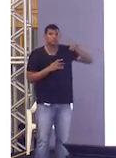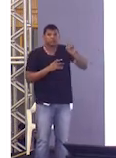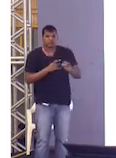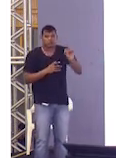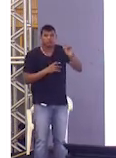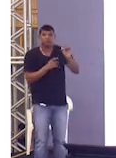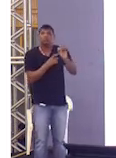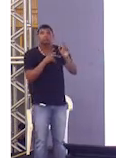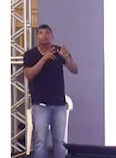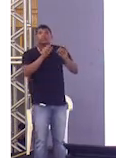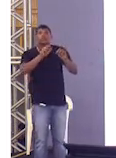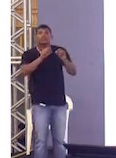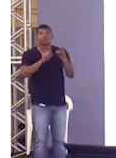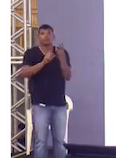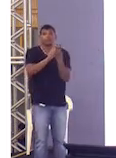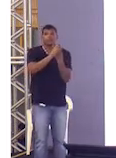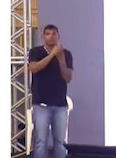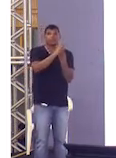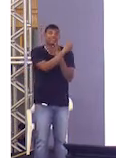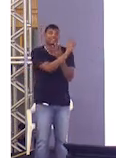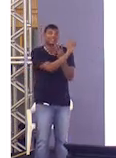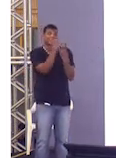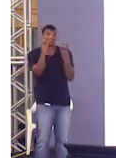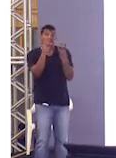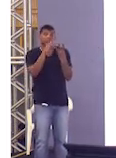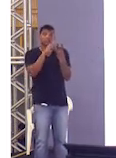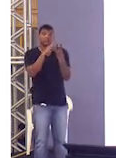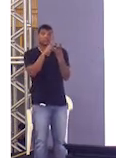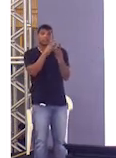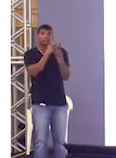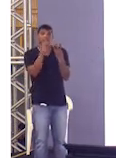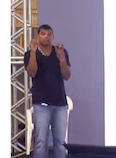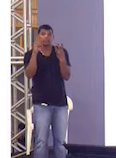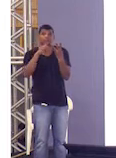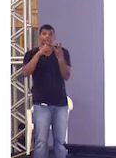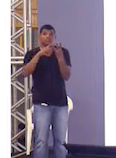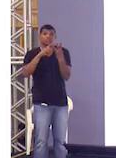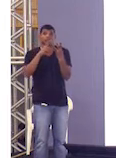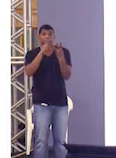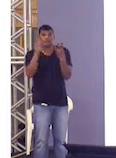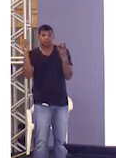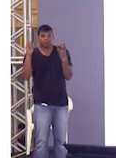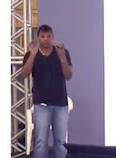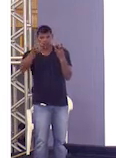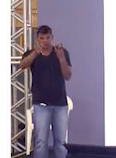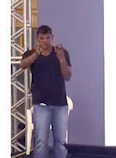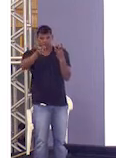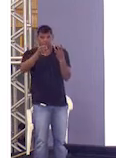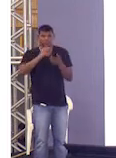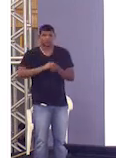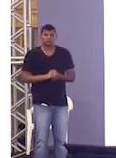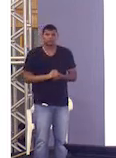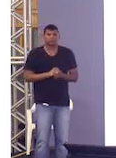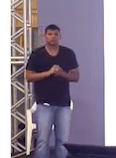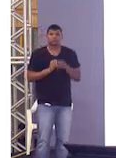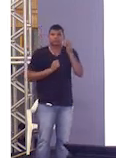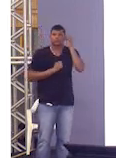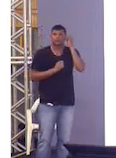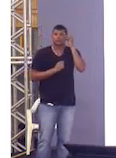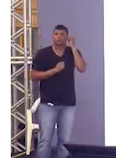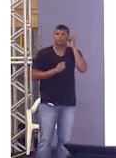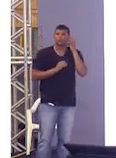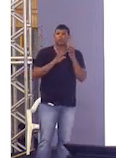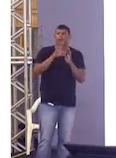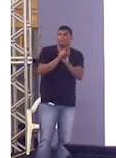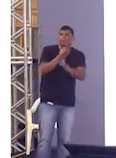o minuendo? Quem é o subtraendo? Quem é o resto? O que o problema quer que